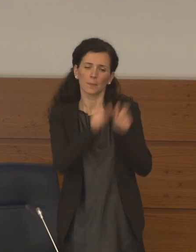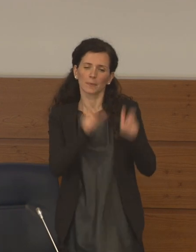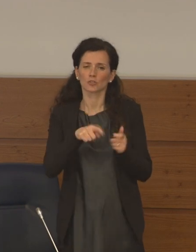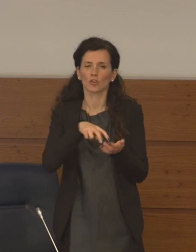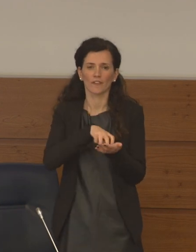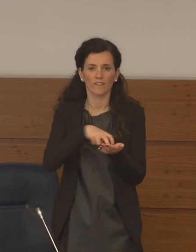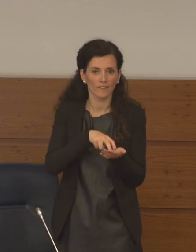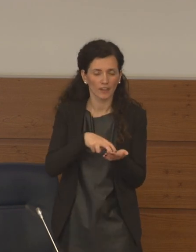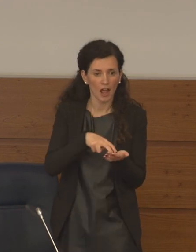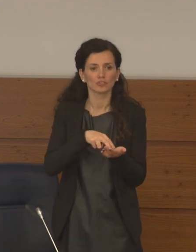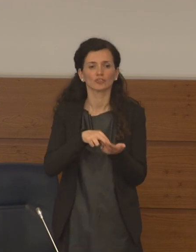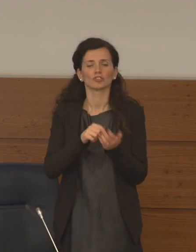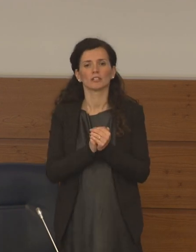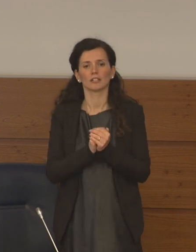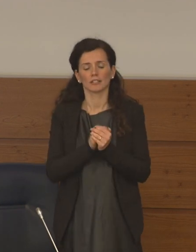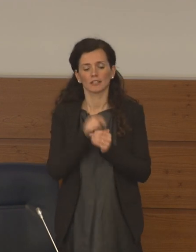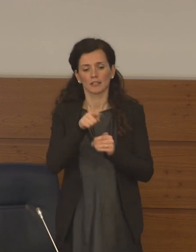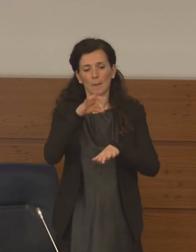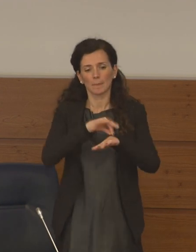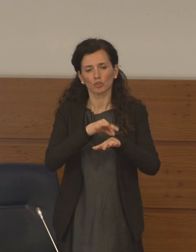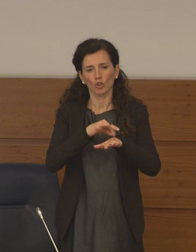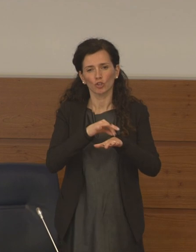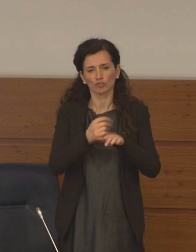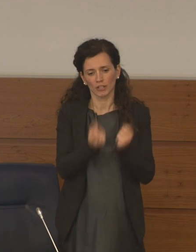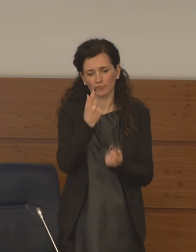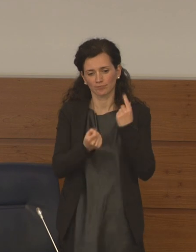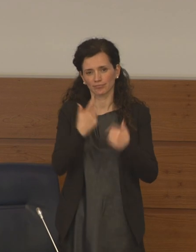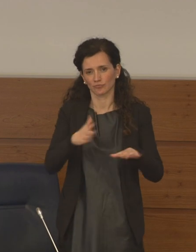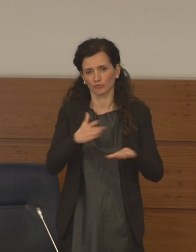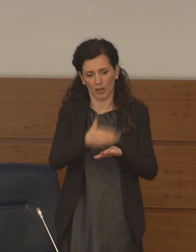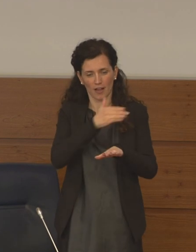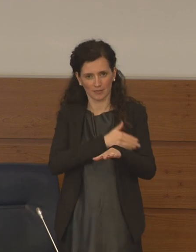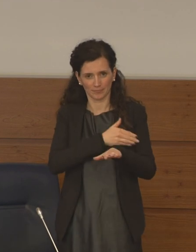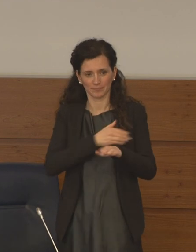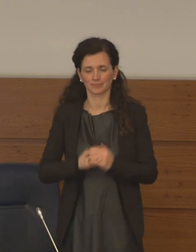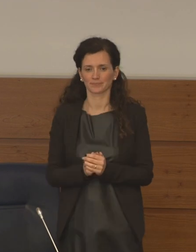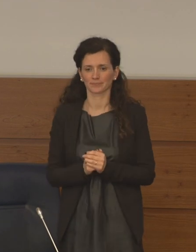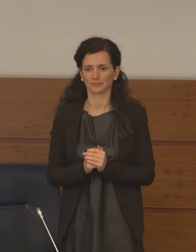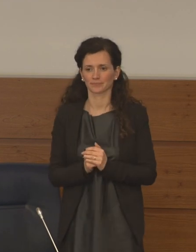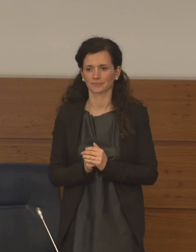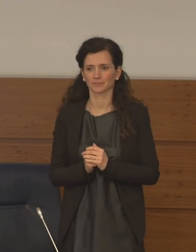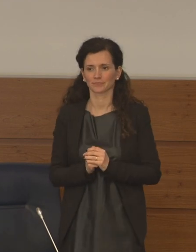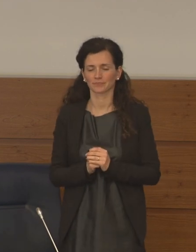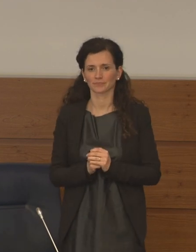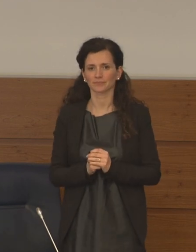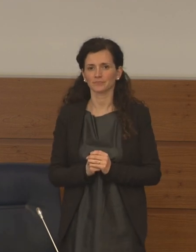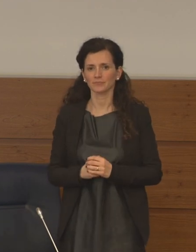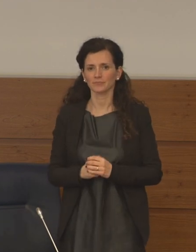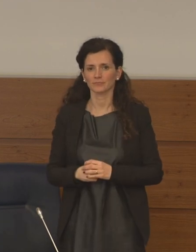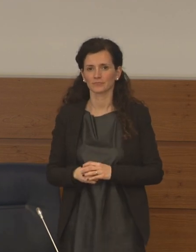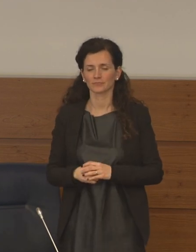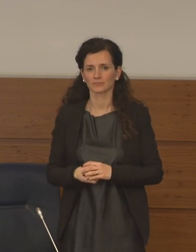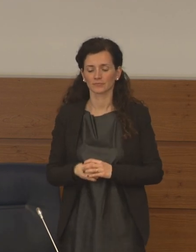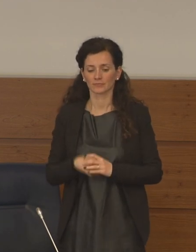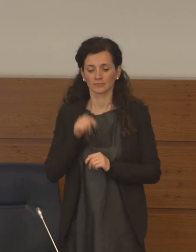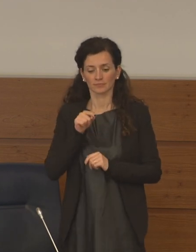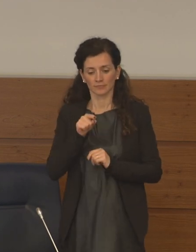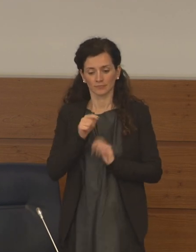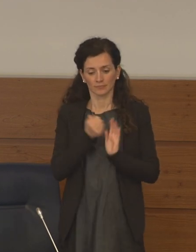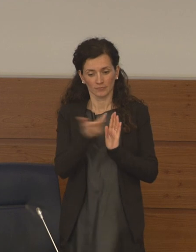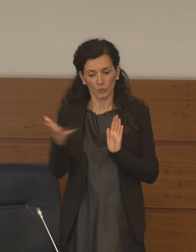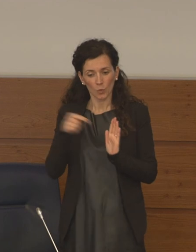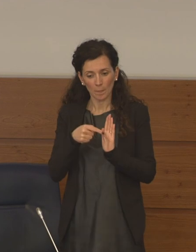con pluri patologie pregresse per quanto riguarda il dato relativo